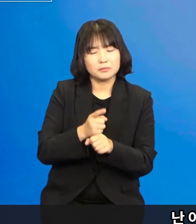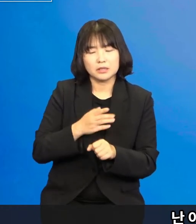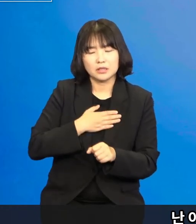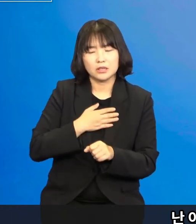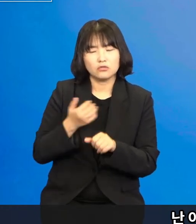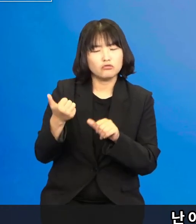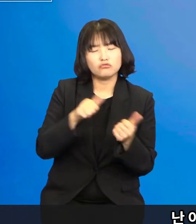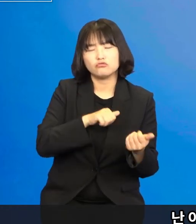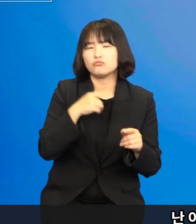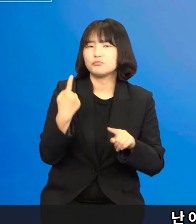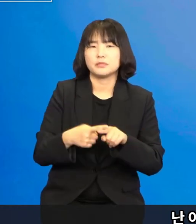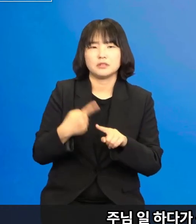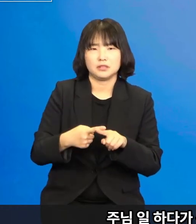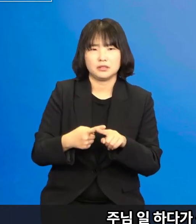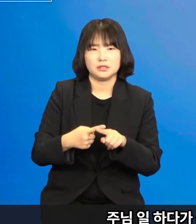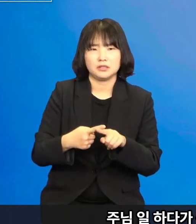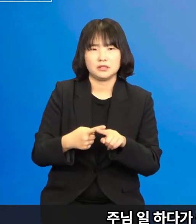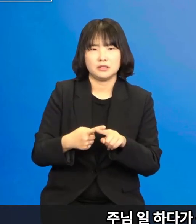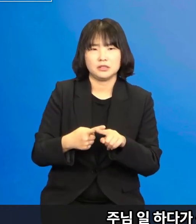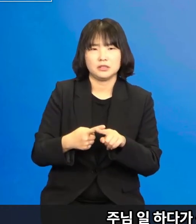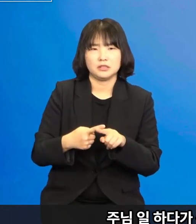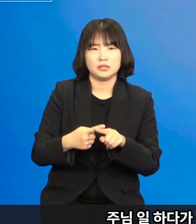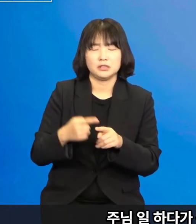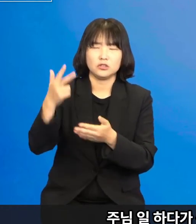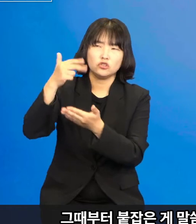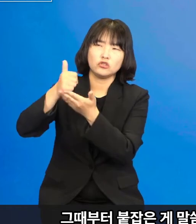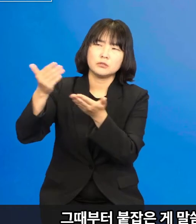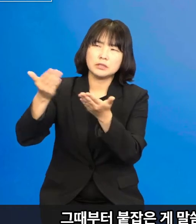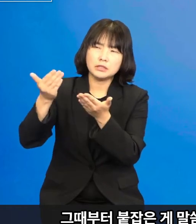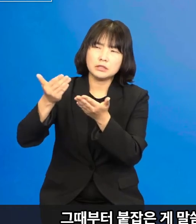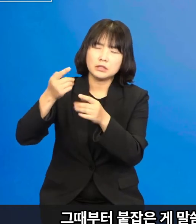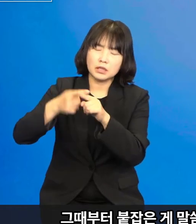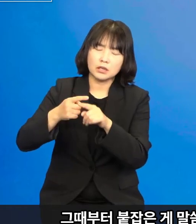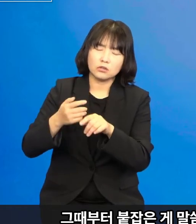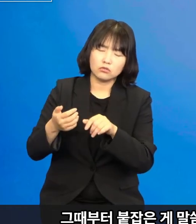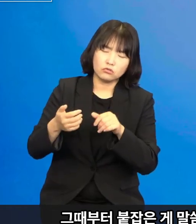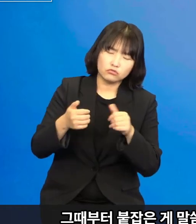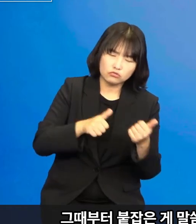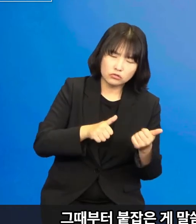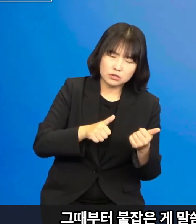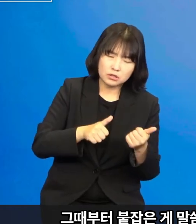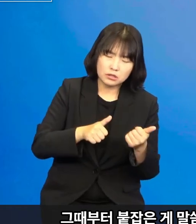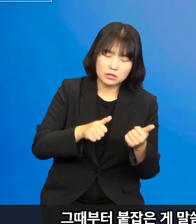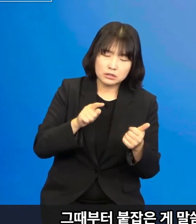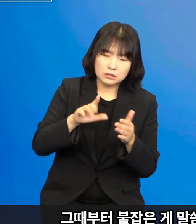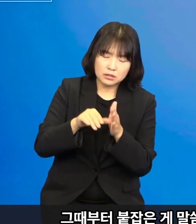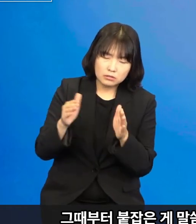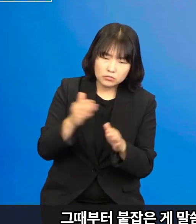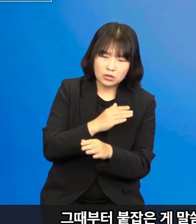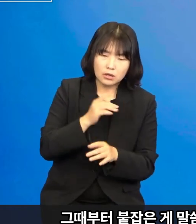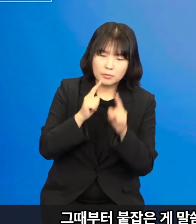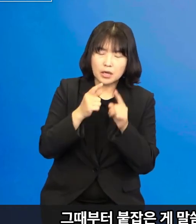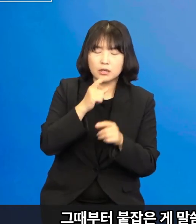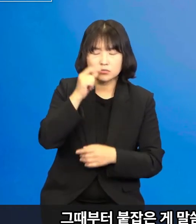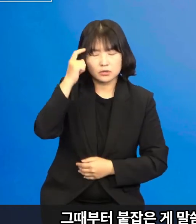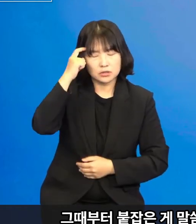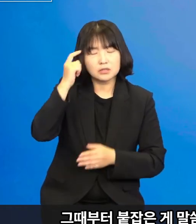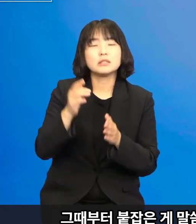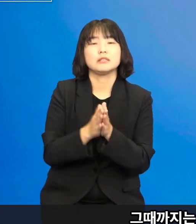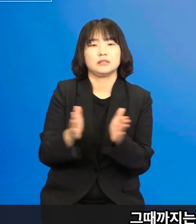이미 죽은 거야. 주님 일하다가 죽자라는 마음이 생겨서 그때부터 붙잡은 게 말씀이었답니다. 말씀 묵상을